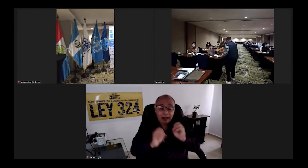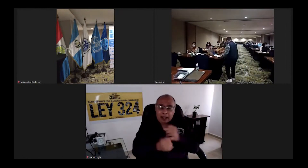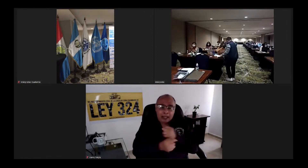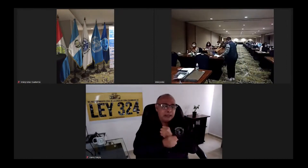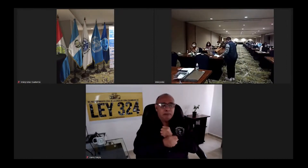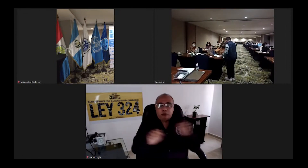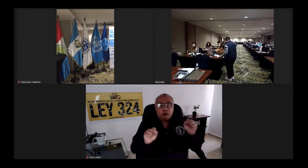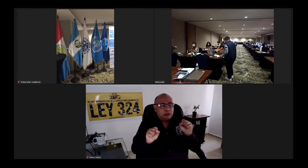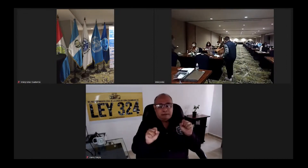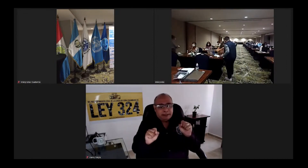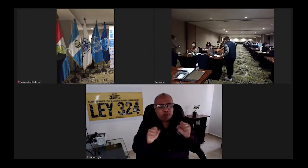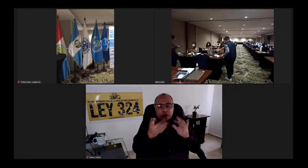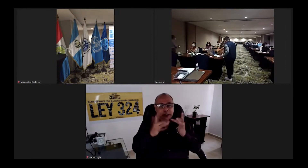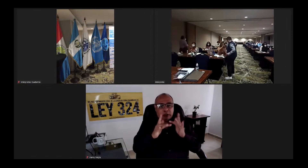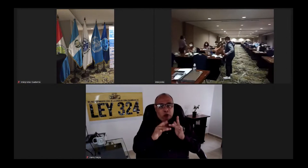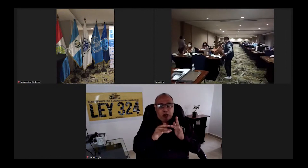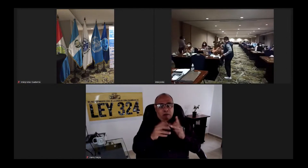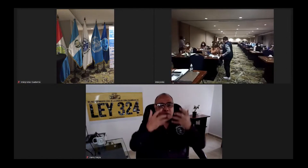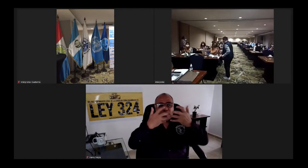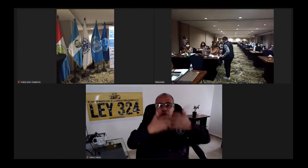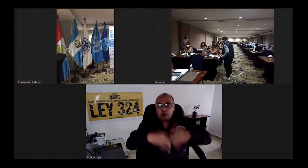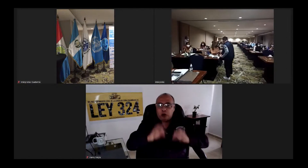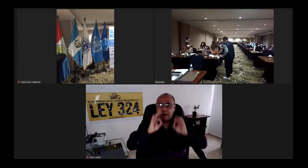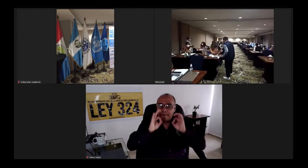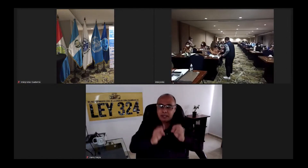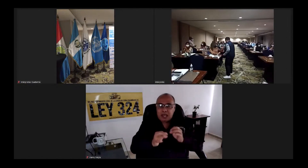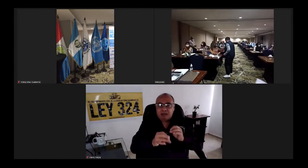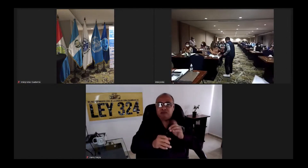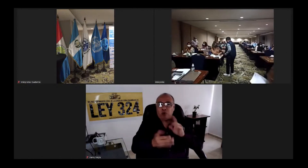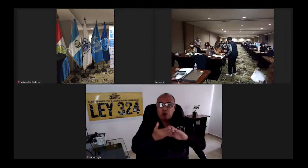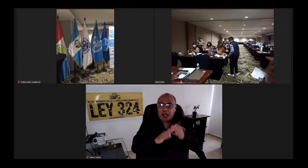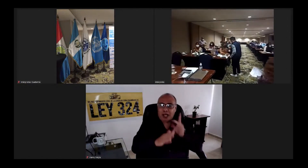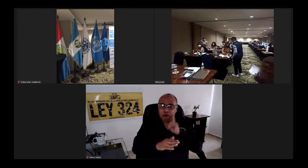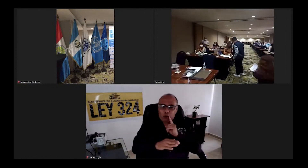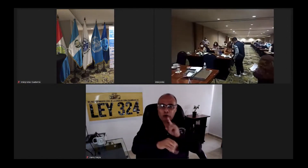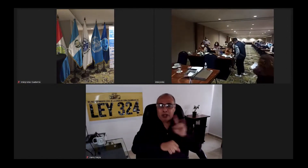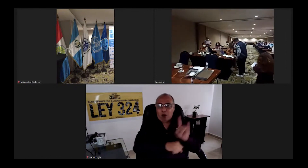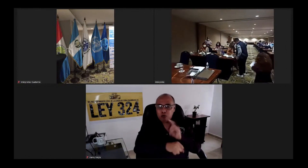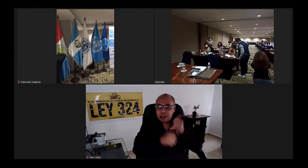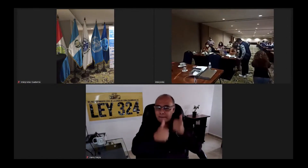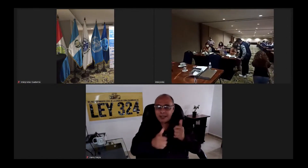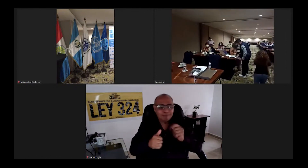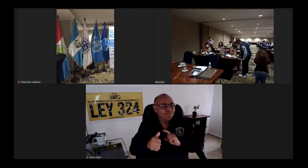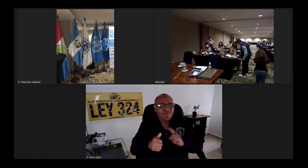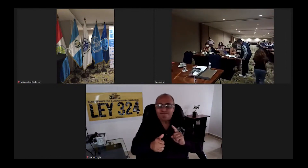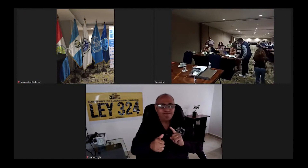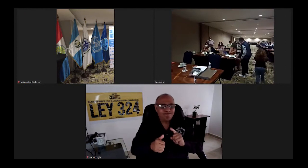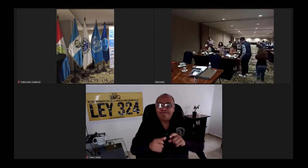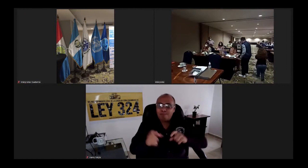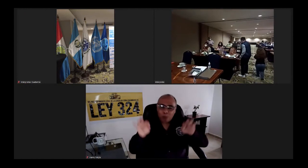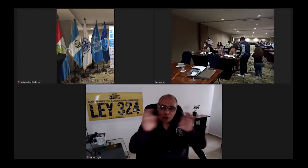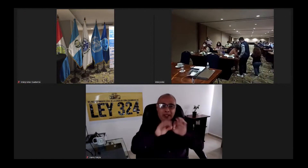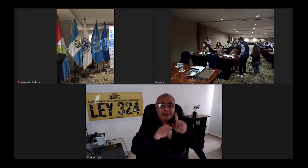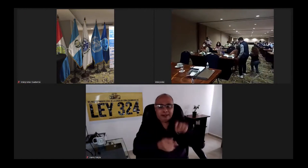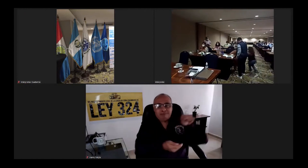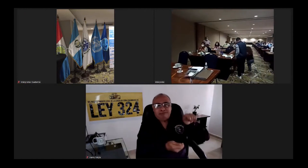cuenta con el presupuesto de parte de gobierno, con este dinero que dé gobierno, pues no es posible que se